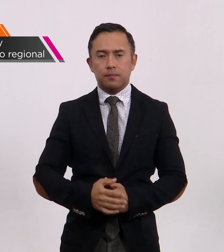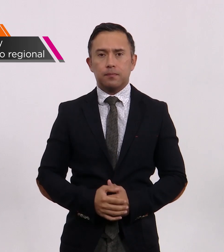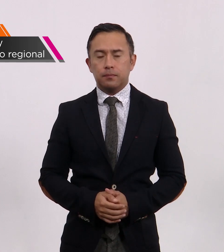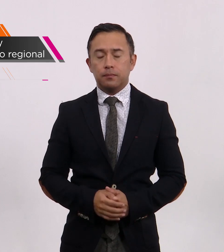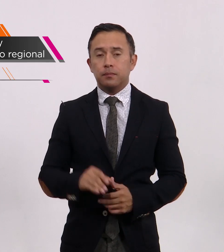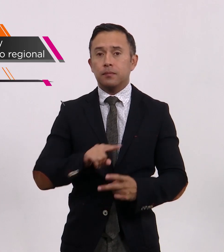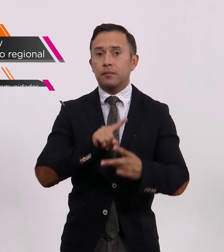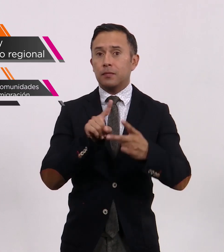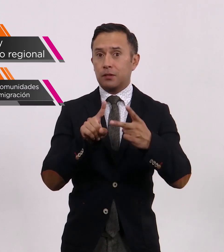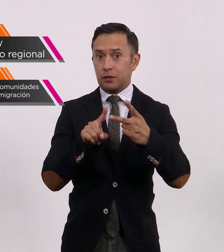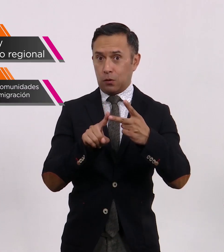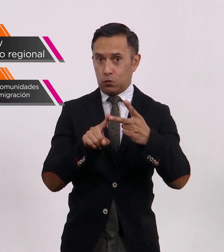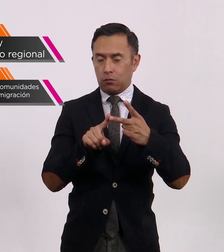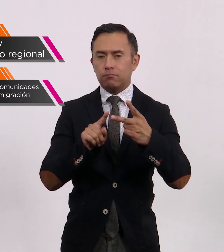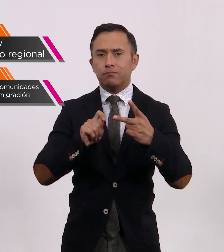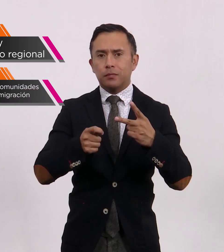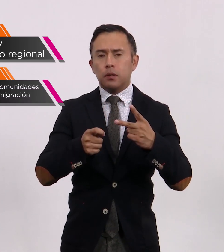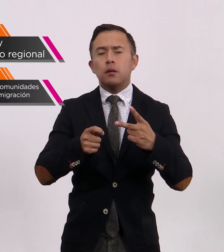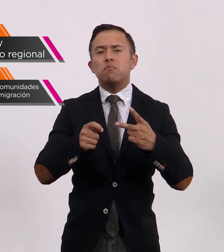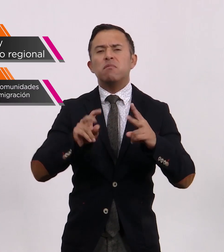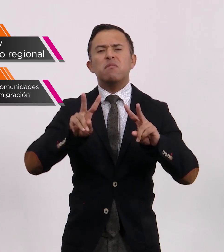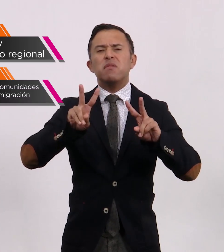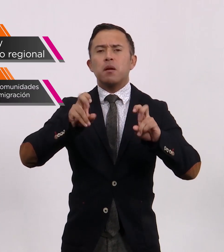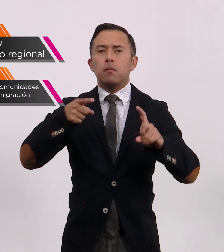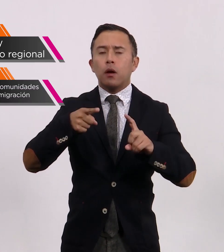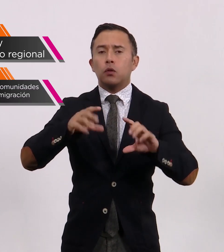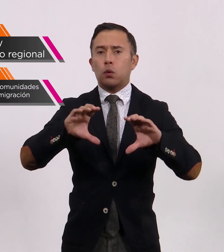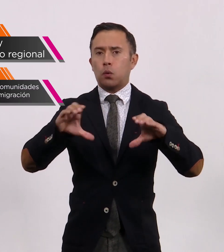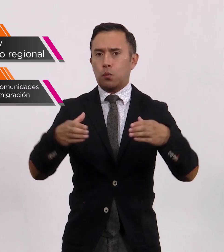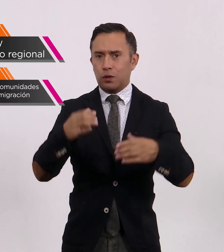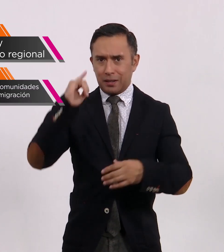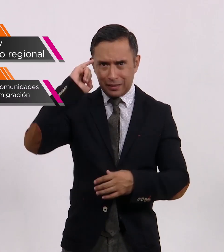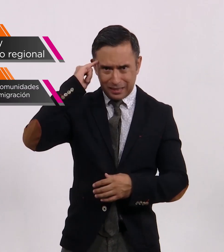el segundo será para la atención a comunidades indígenas inmigración